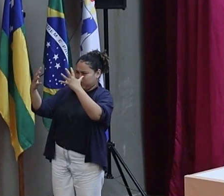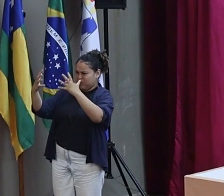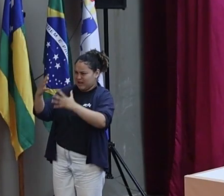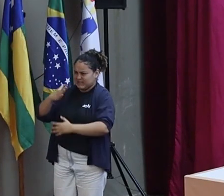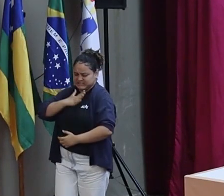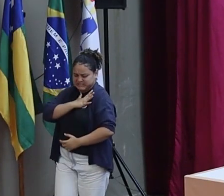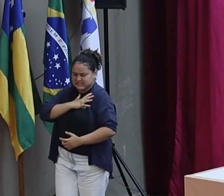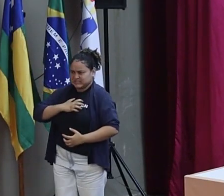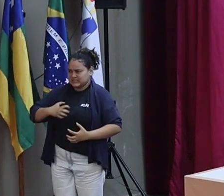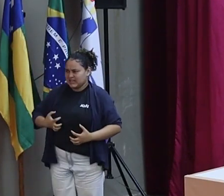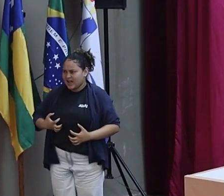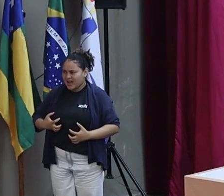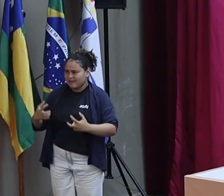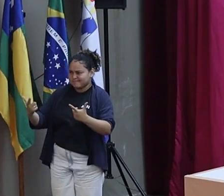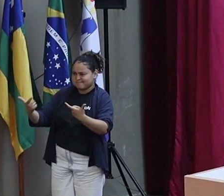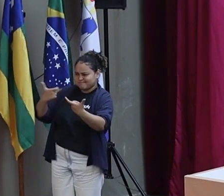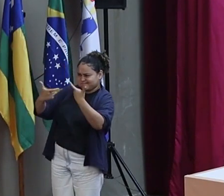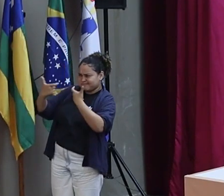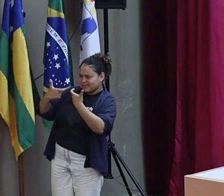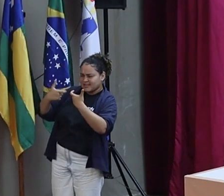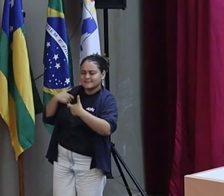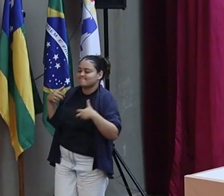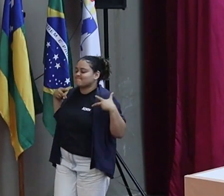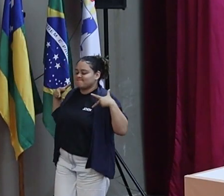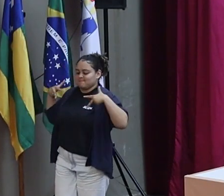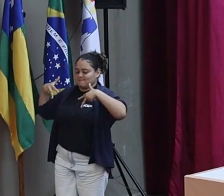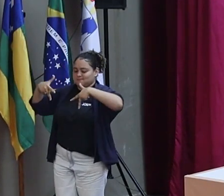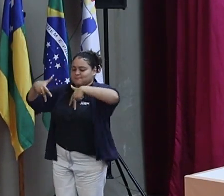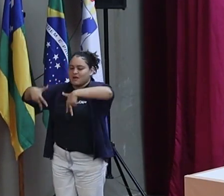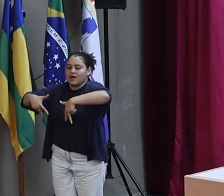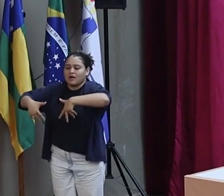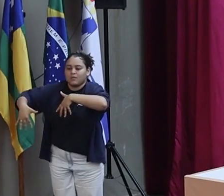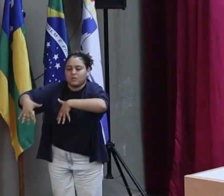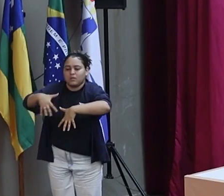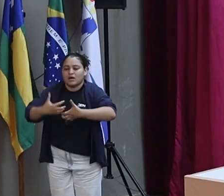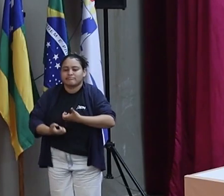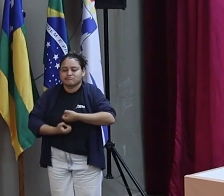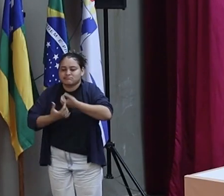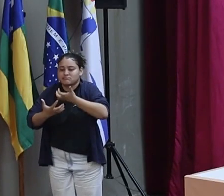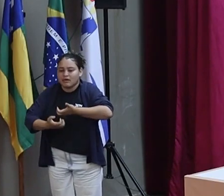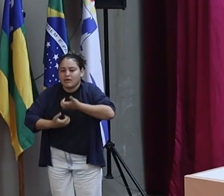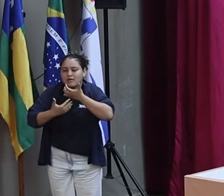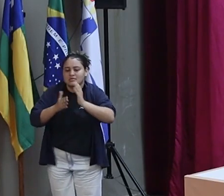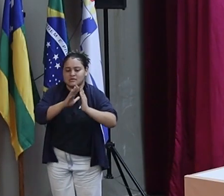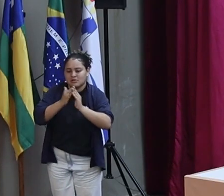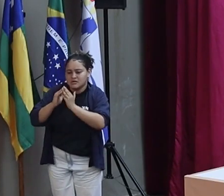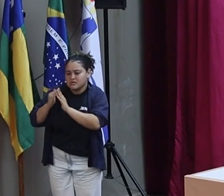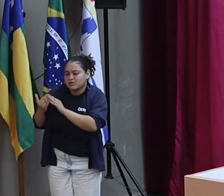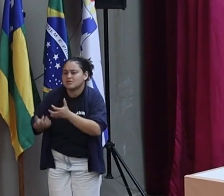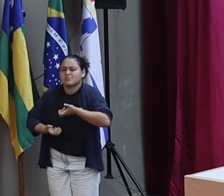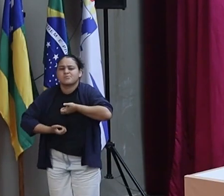fardas sujas, nós ocuparemos as ruas com a nossa poesia, ocuparemos as periferias com a